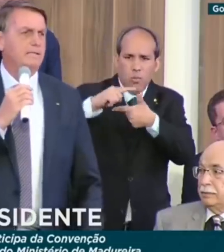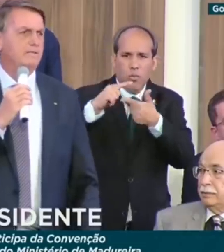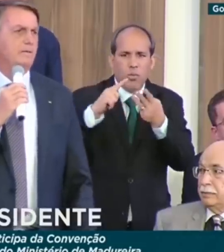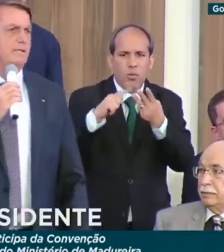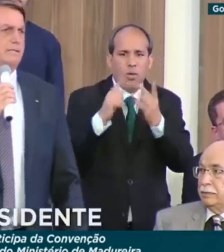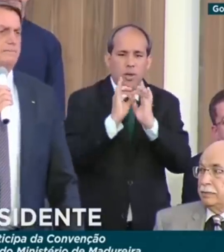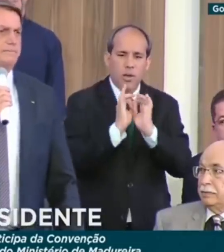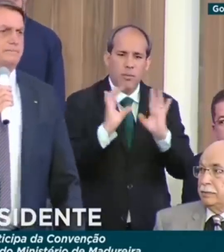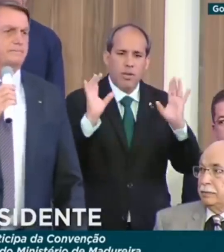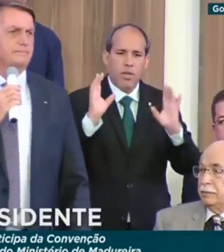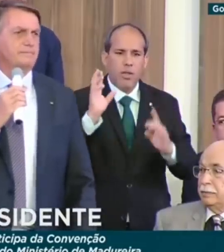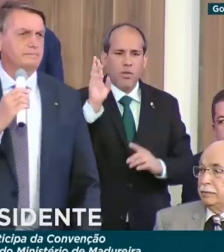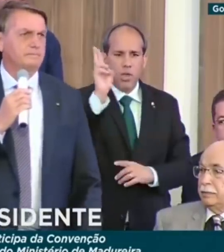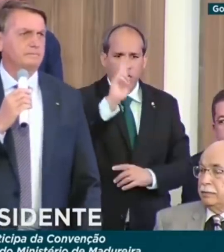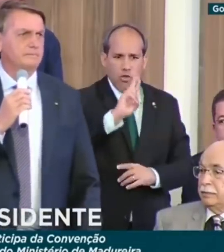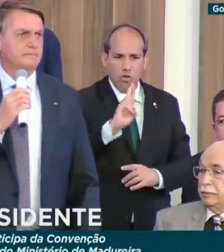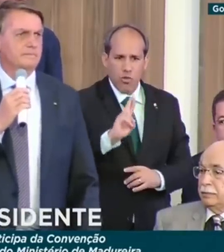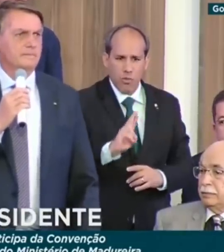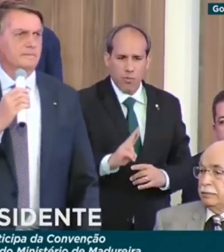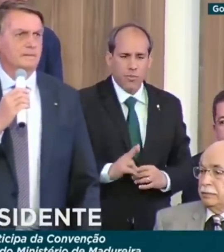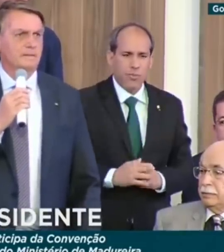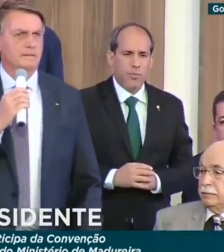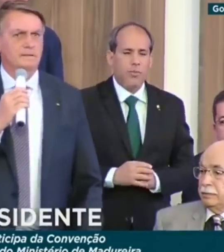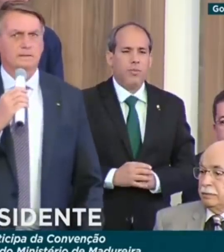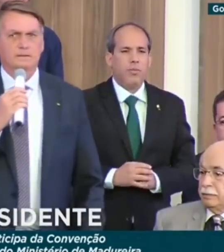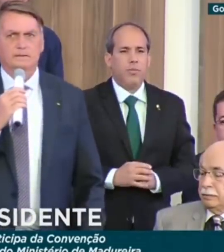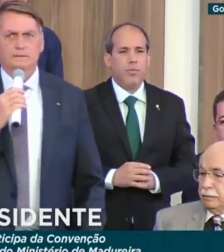liberdade religiosa,